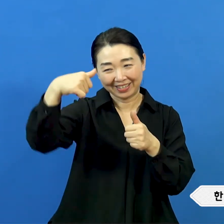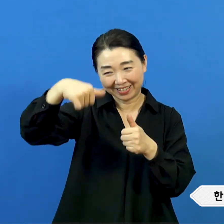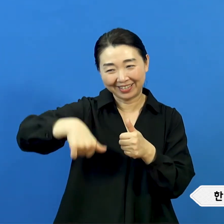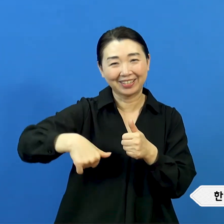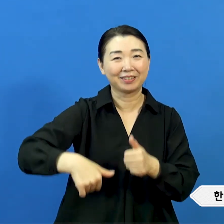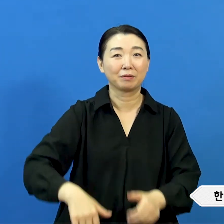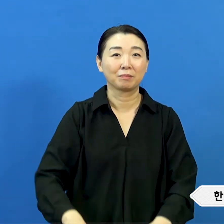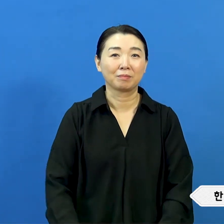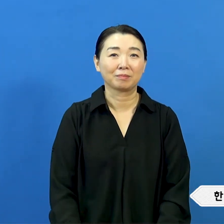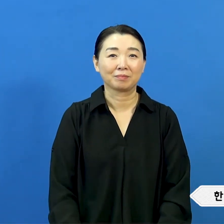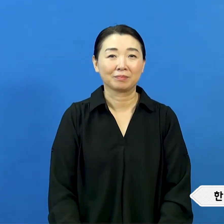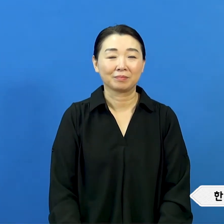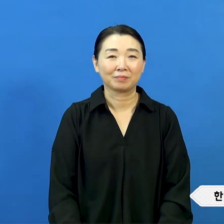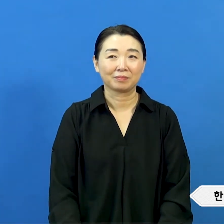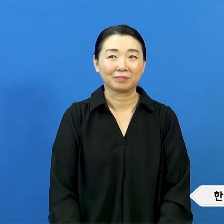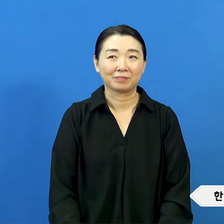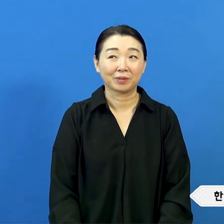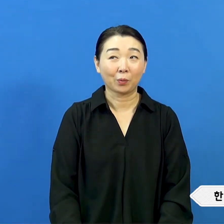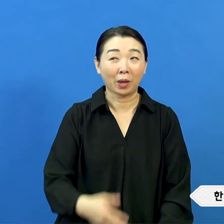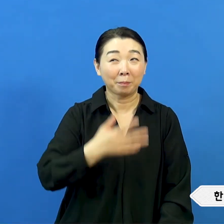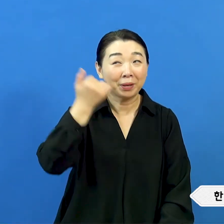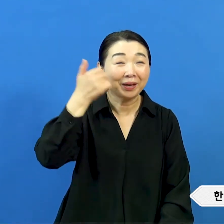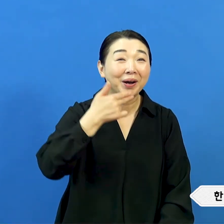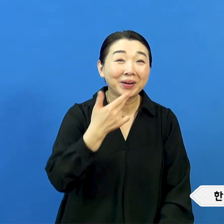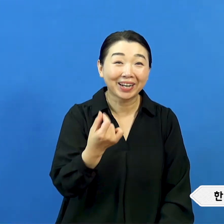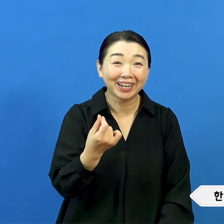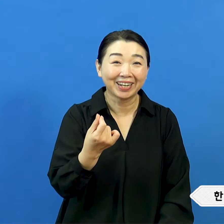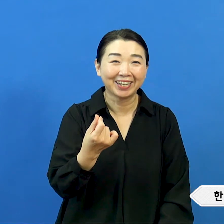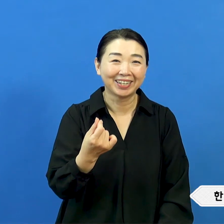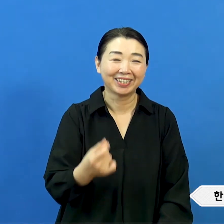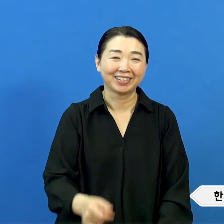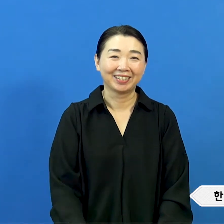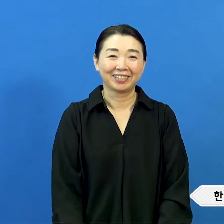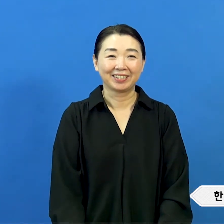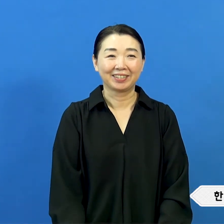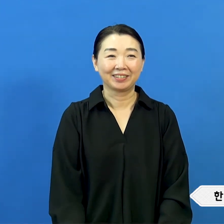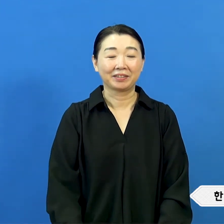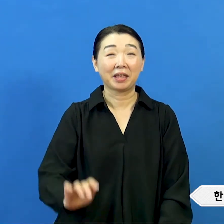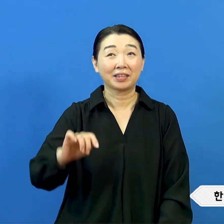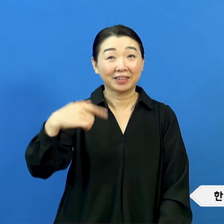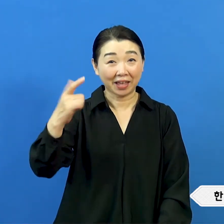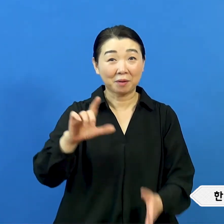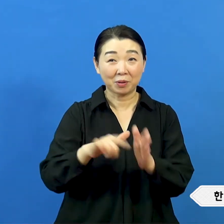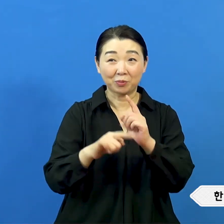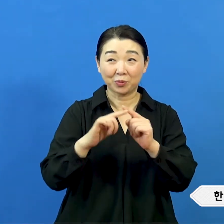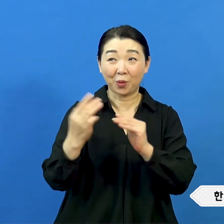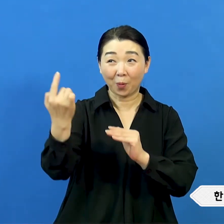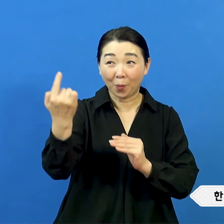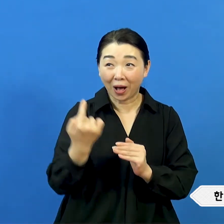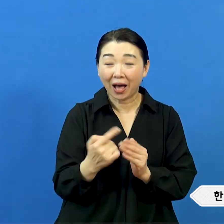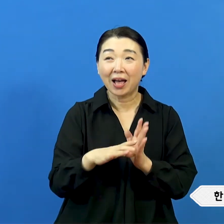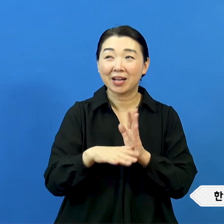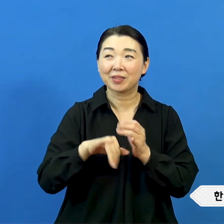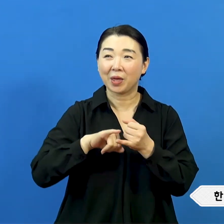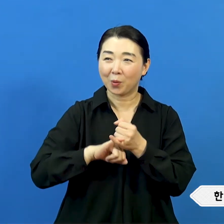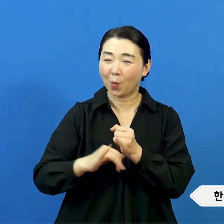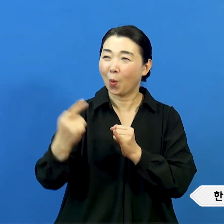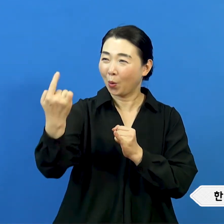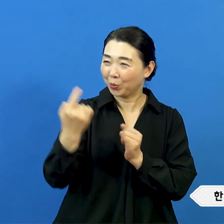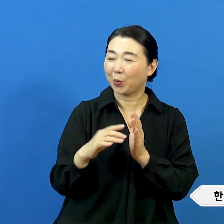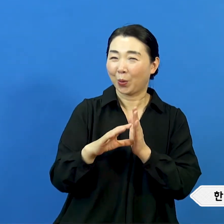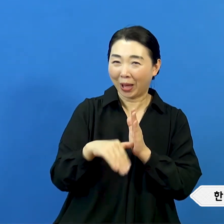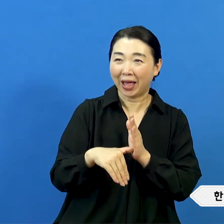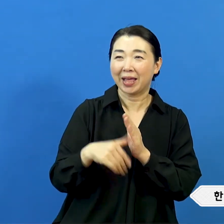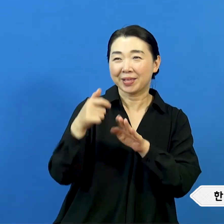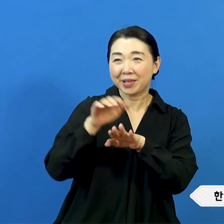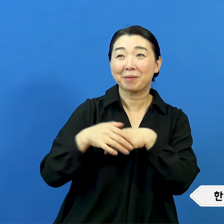합니다. 삐치지는 않은 것 같아요. 그래서 다음에도 우리 교인 태우고 오면 그냥 꼭 들어와서 예배